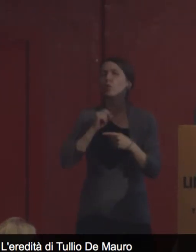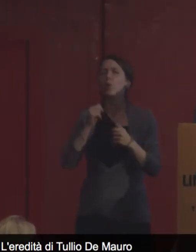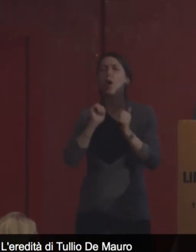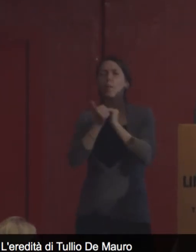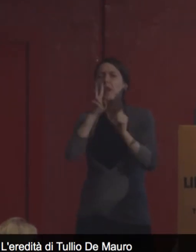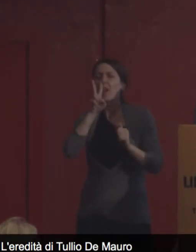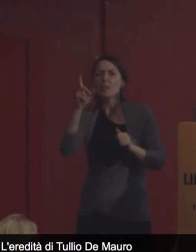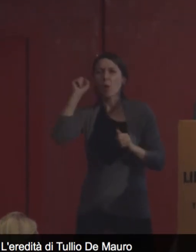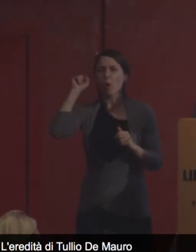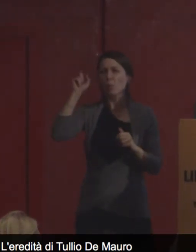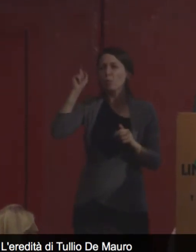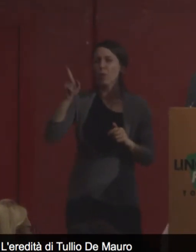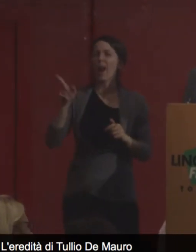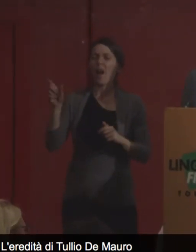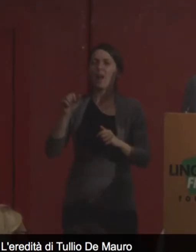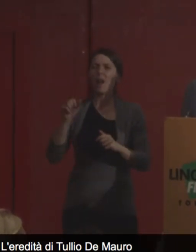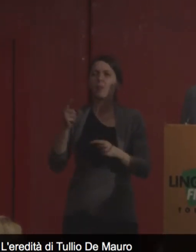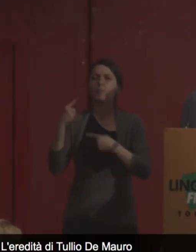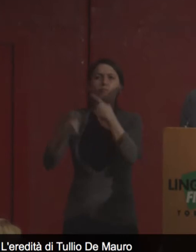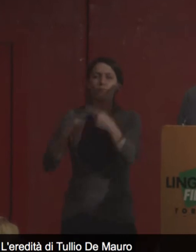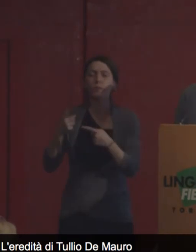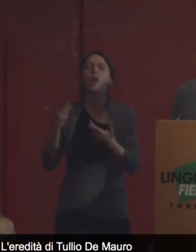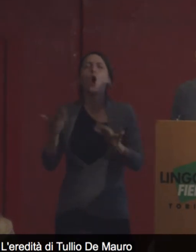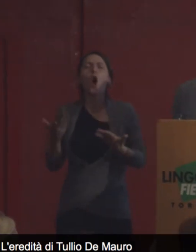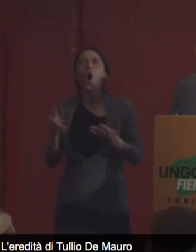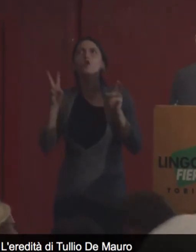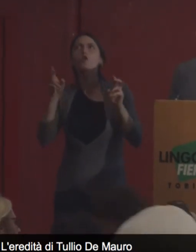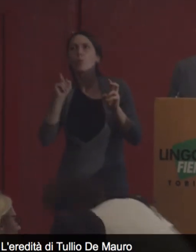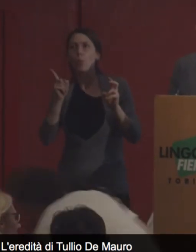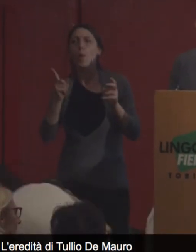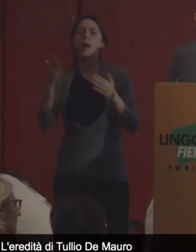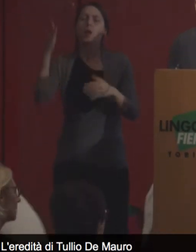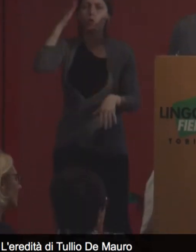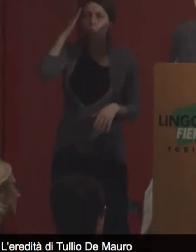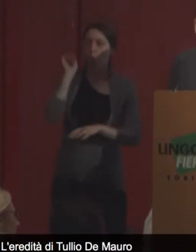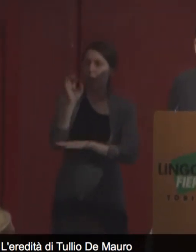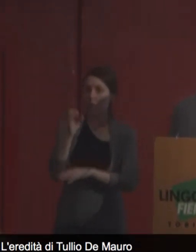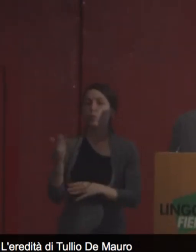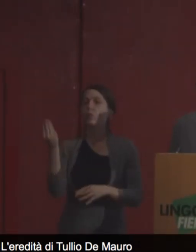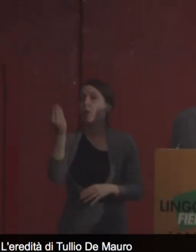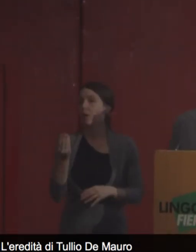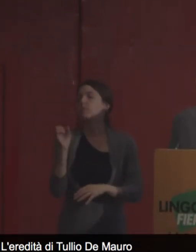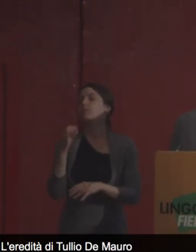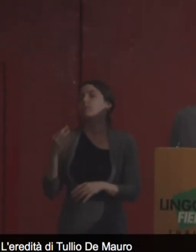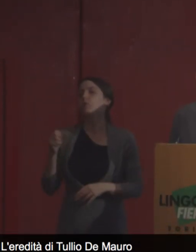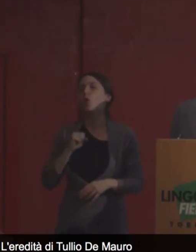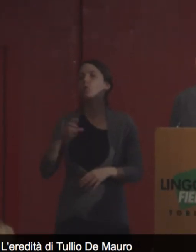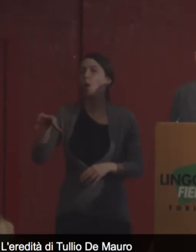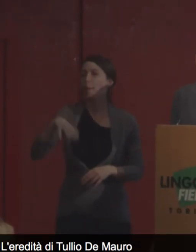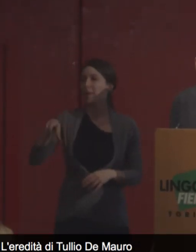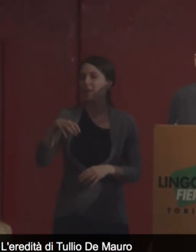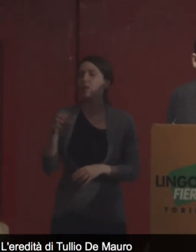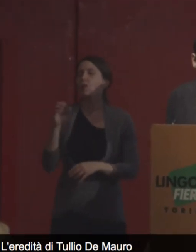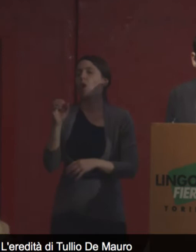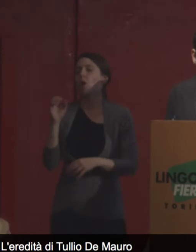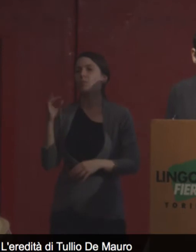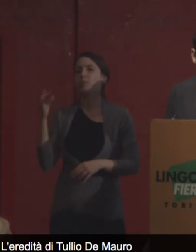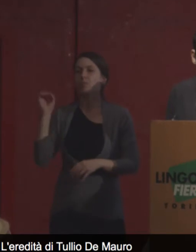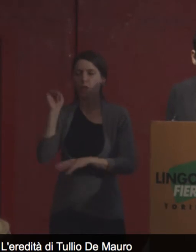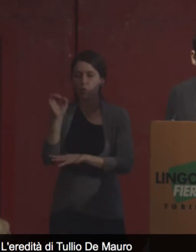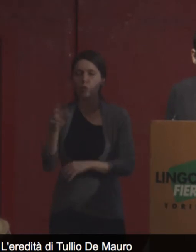oggi parliamo fondamentalmente di scuola e di istruzione. Lo facciamo con la ministra dell'istruzione Valeria Fedeli,